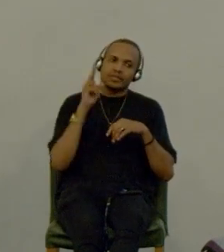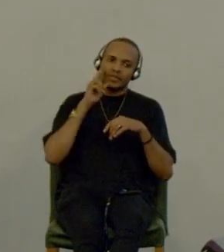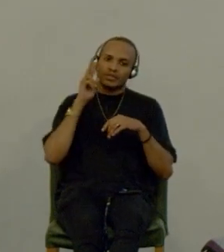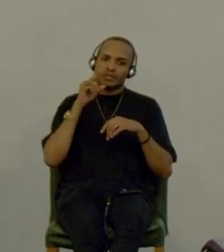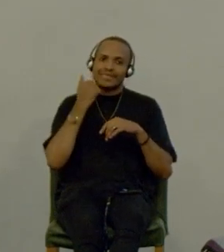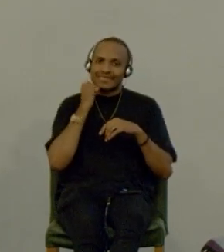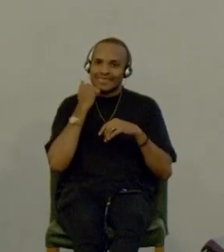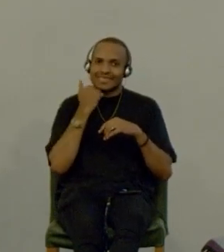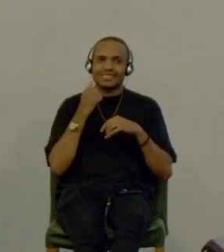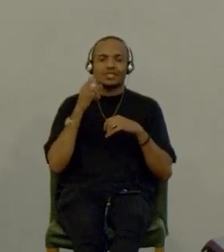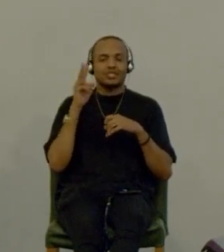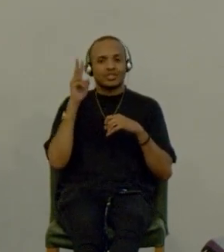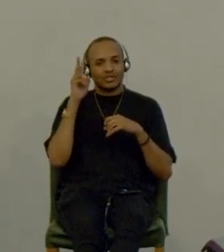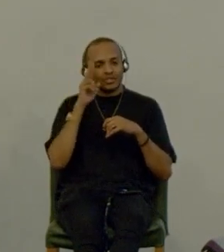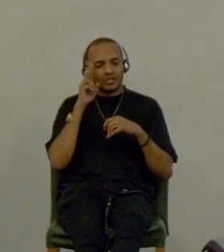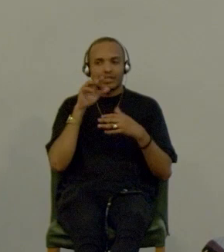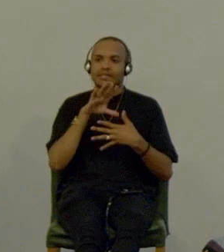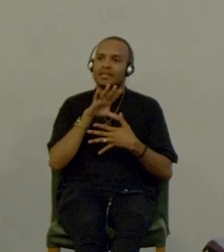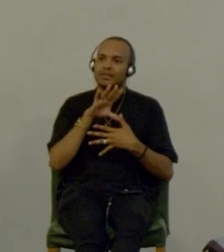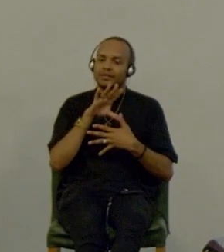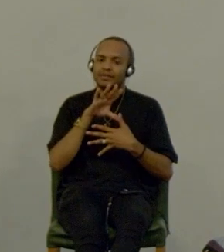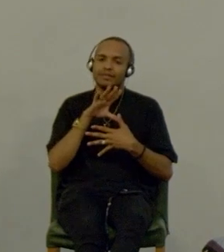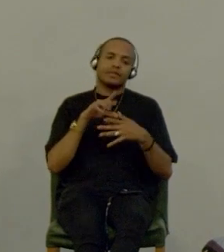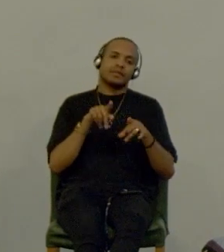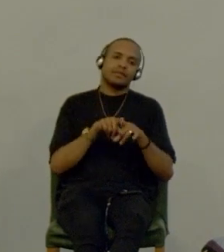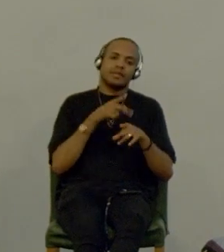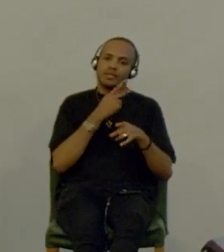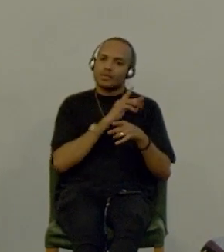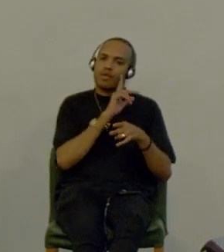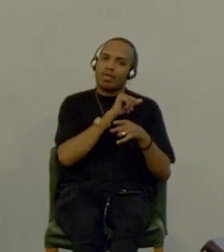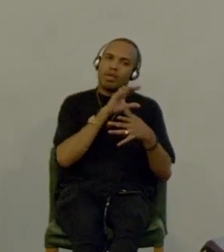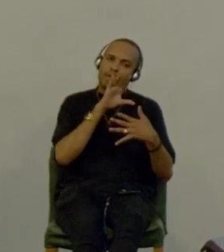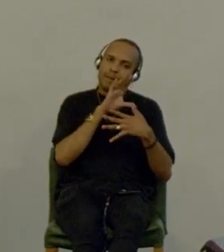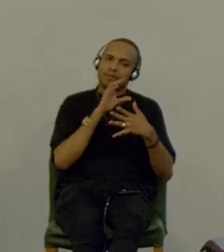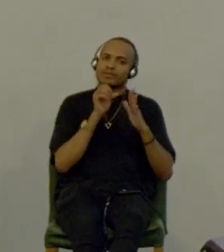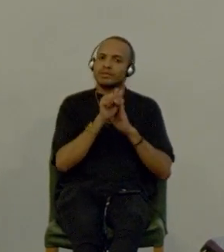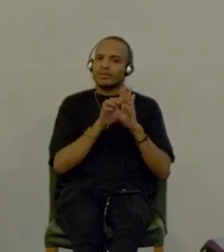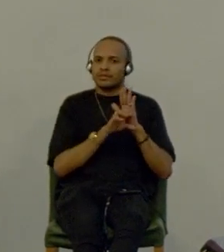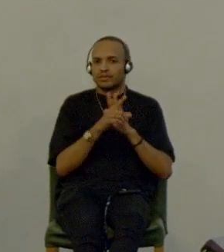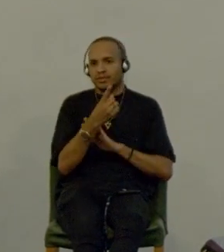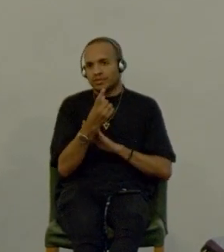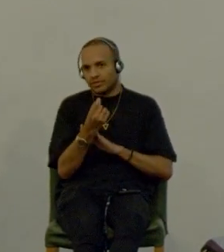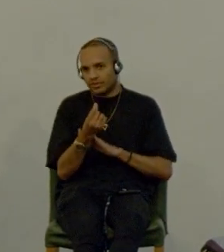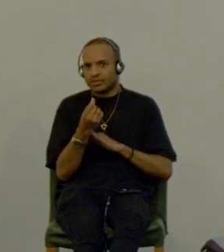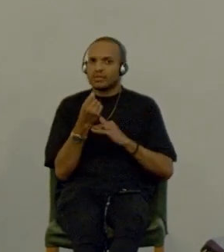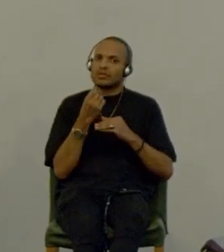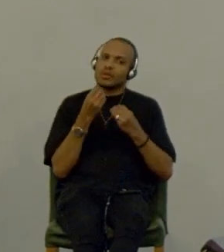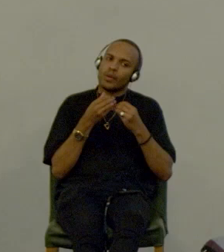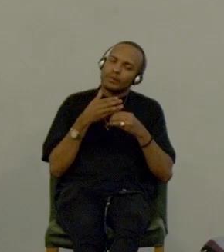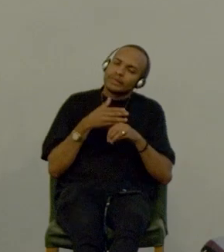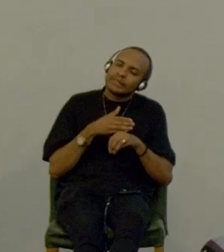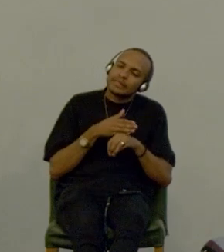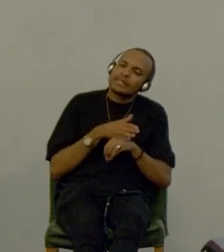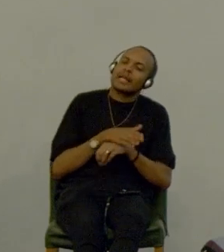des cartes du XVIe siècle. Et c'était une manière de rentrer dans la Terre par les cartes. Mais vous allez voir que moi,